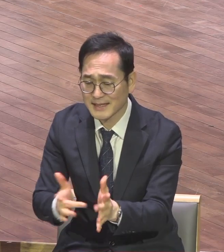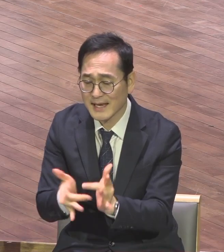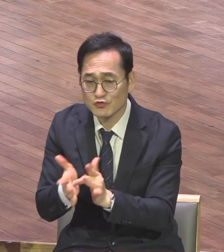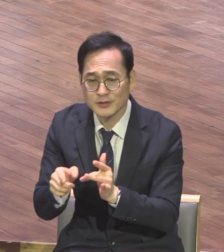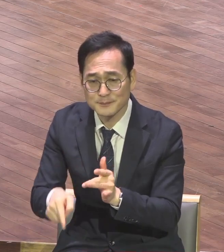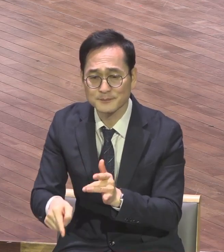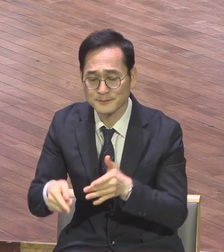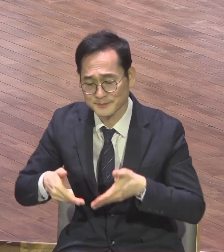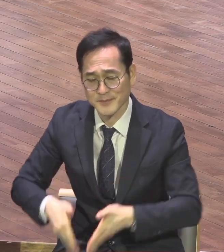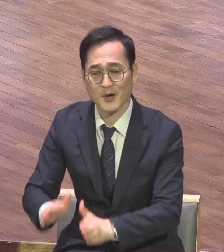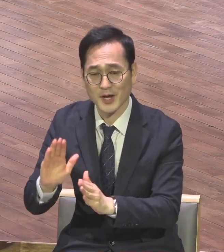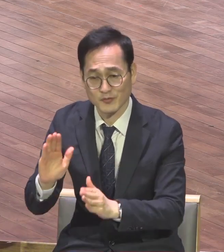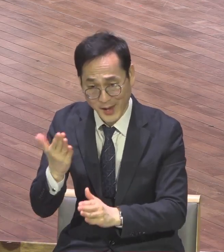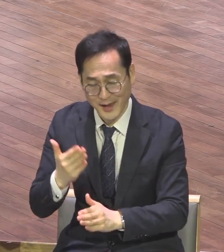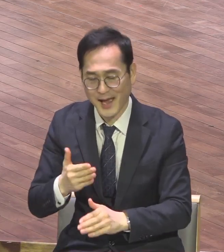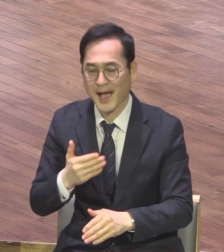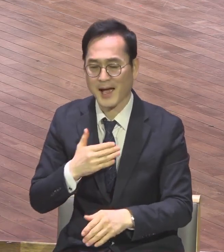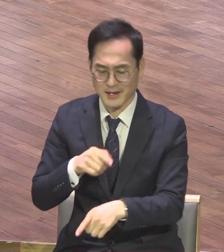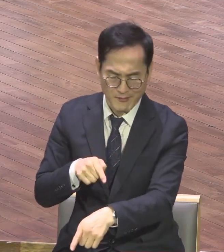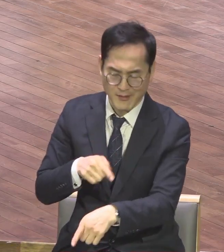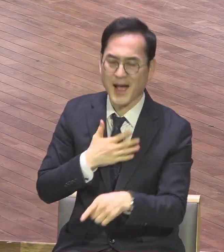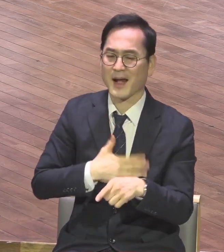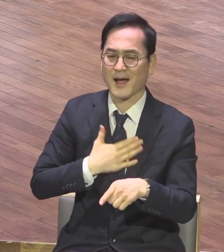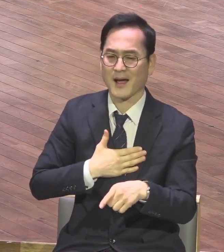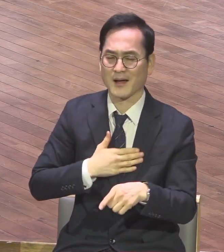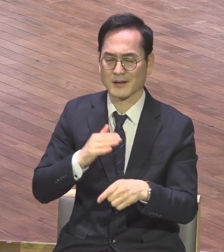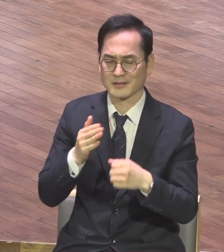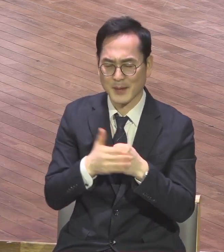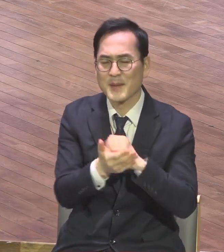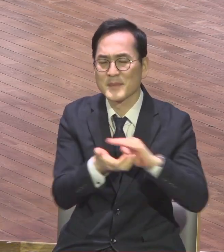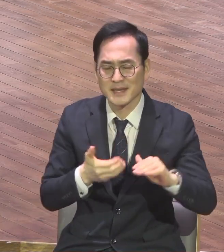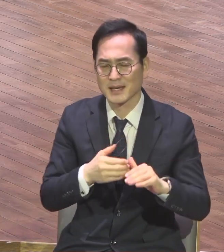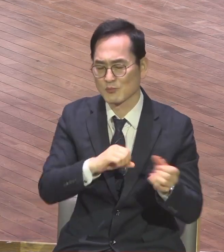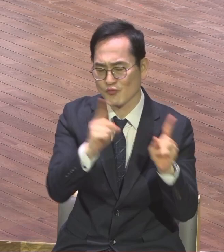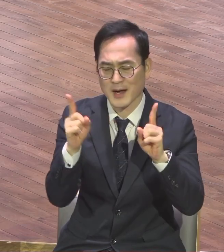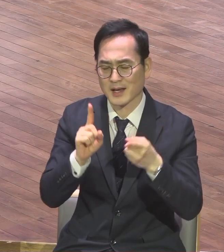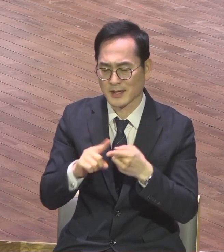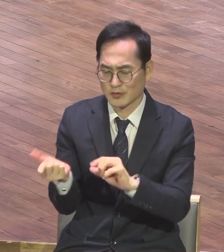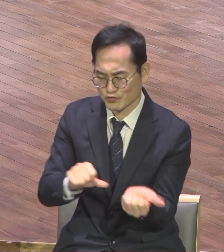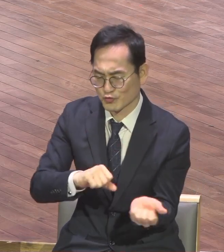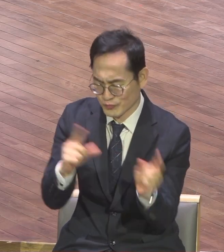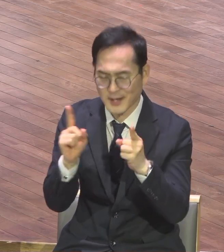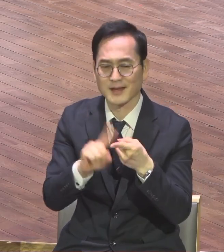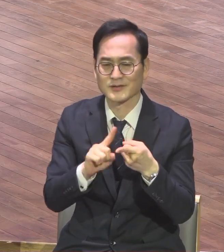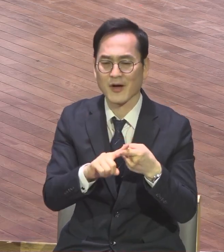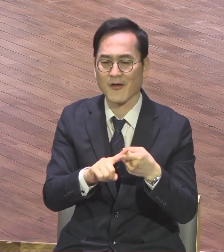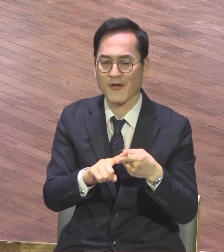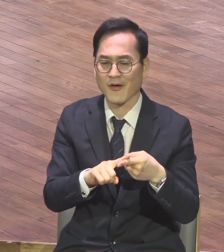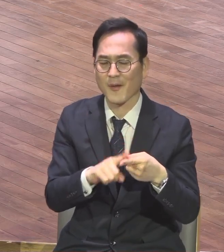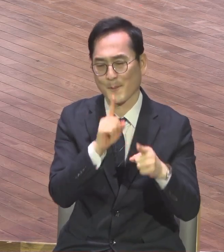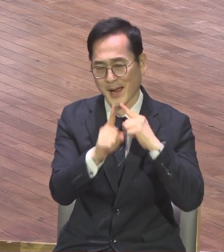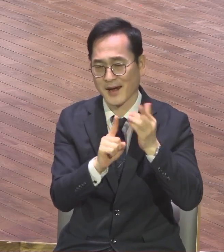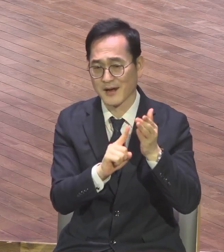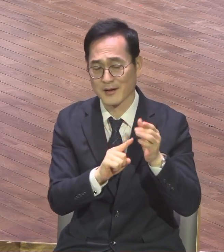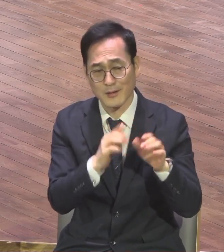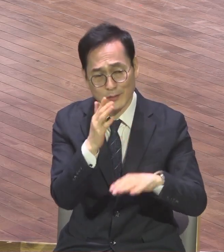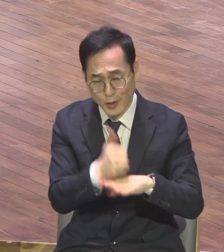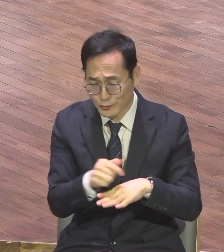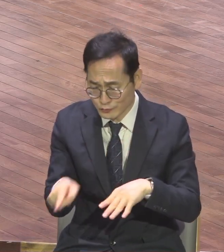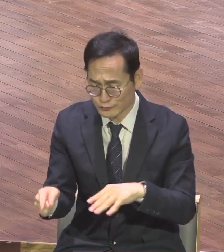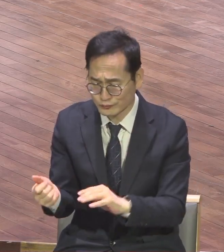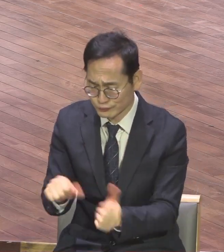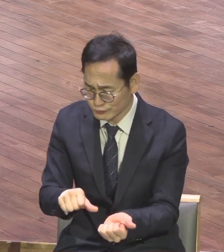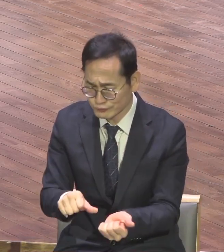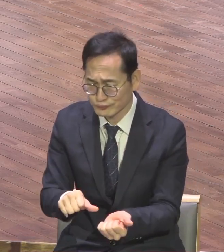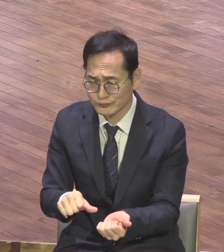하리라 하심을 알고 미리 본고로 그리스도의 부활을 말하되 그가 음부의 버림이 되지 않고 그의 육신이 썩음을 당하지 아니하시리라